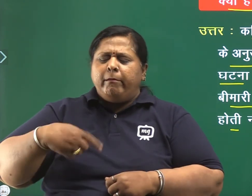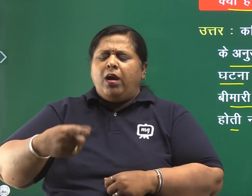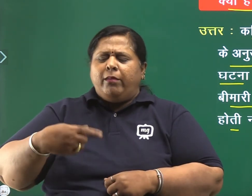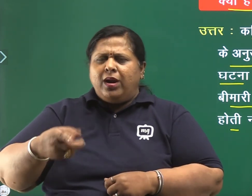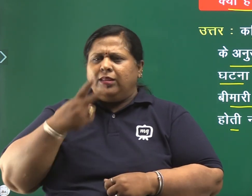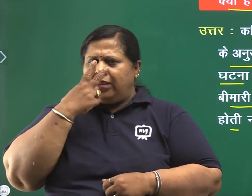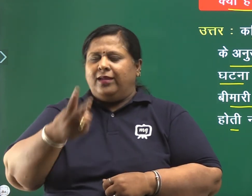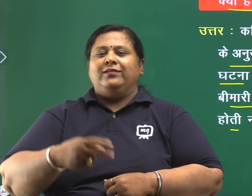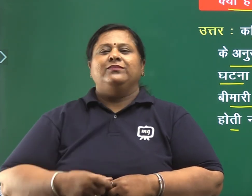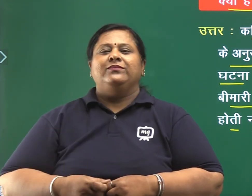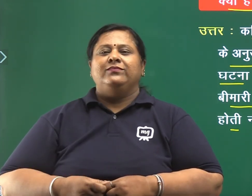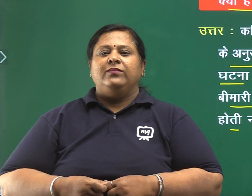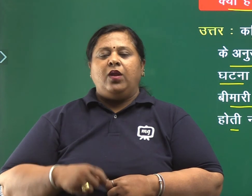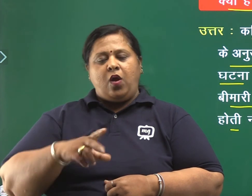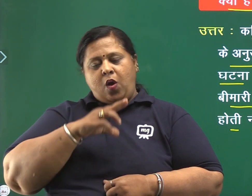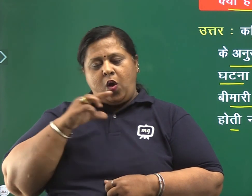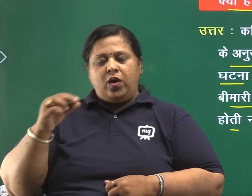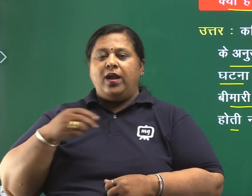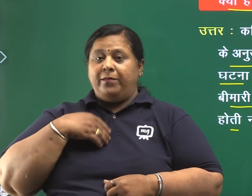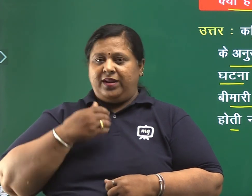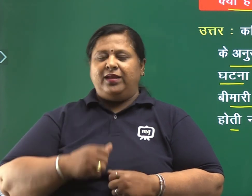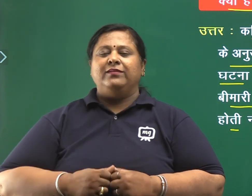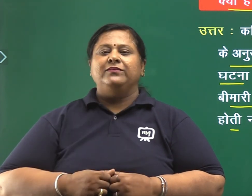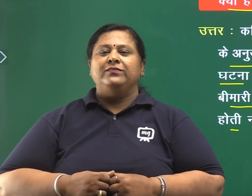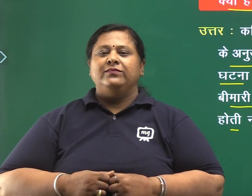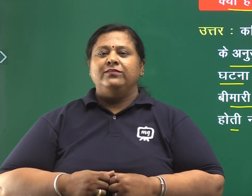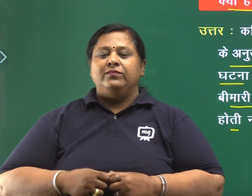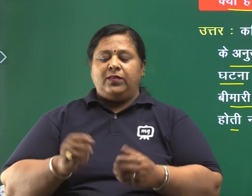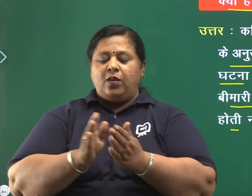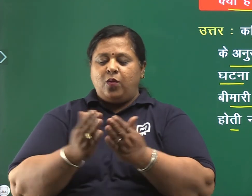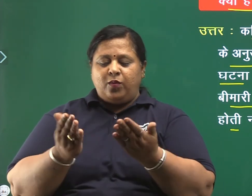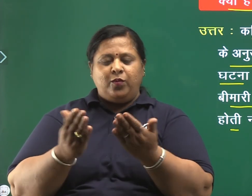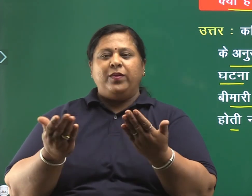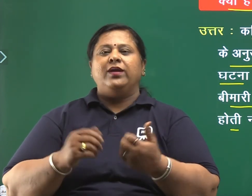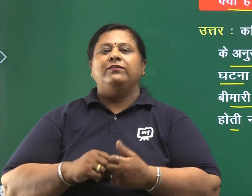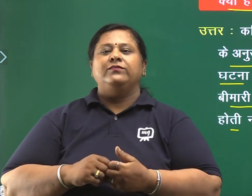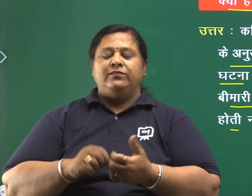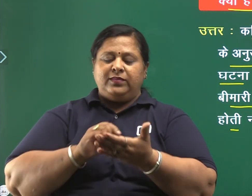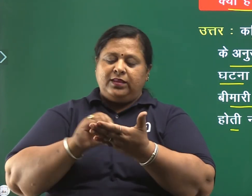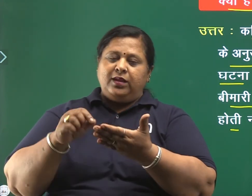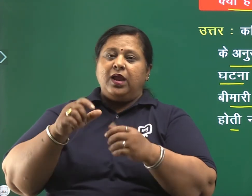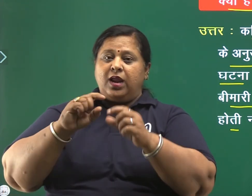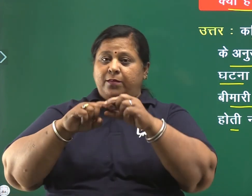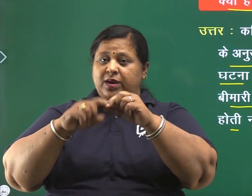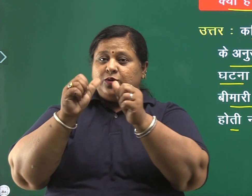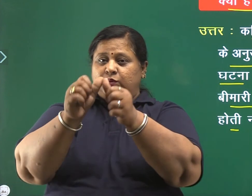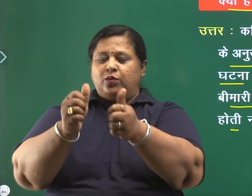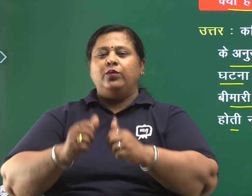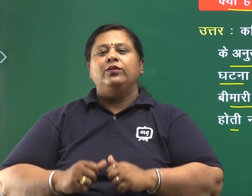बार देखें और अपनी नोटबुक में इन प्रश्न उत्तरों